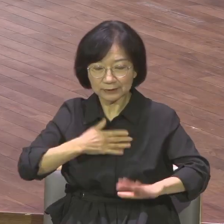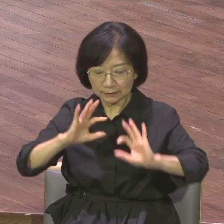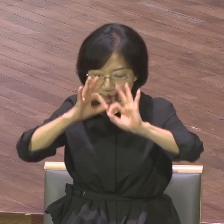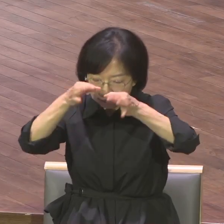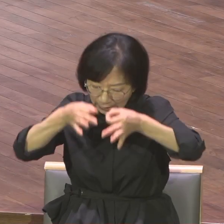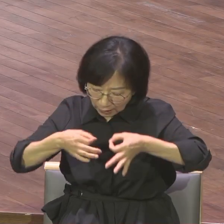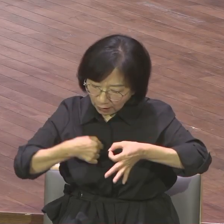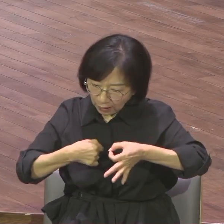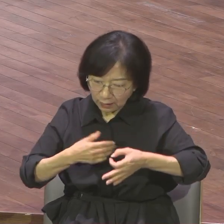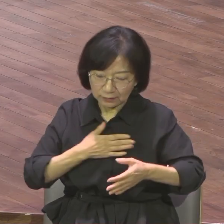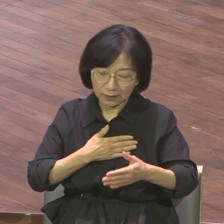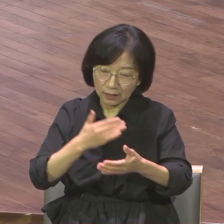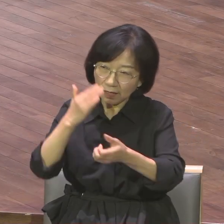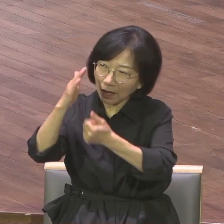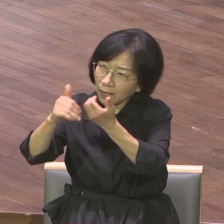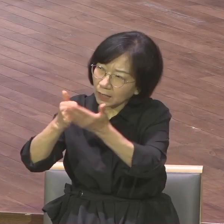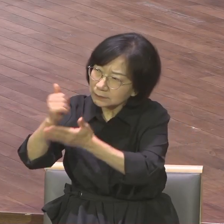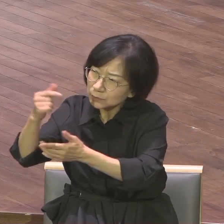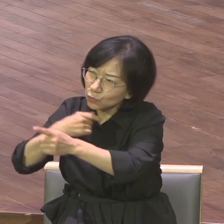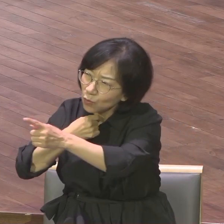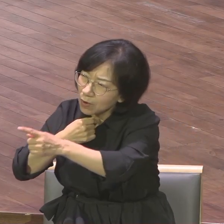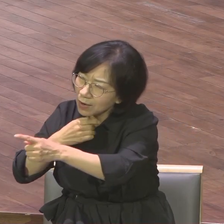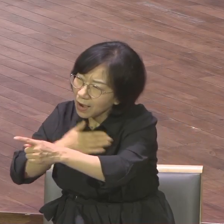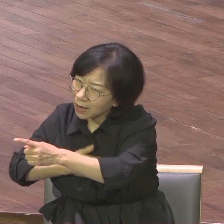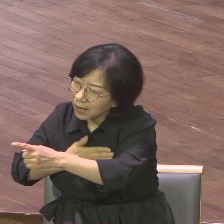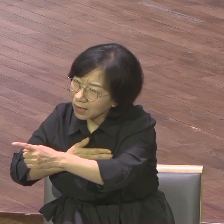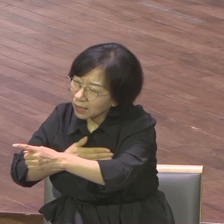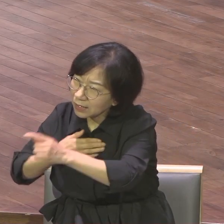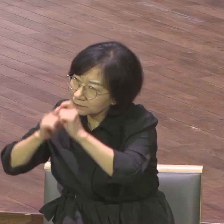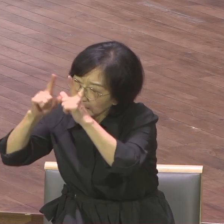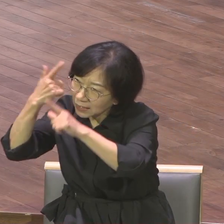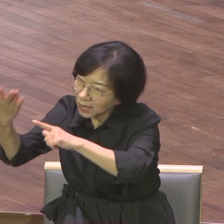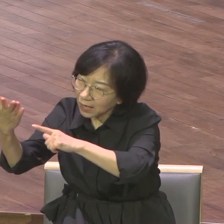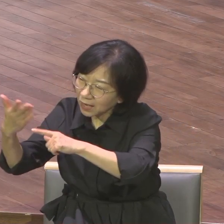하나님이 생각이, 하나님의 본심이,